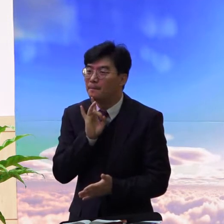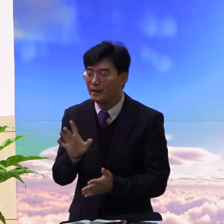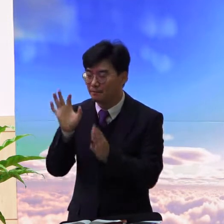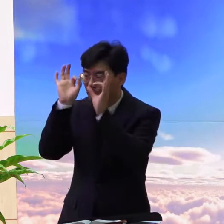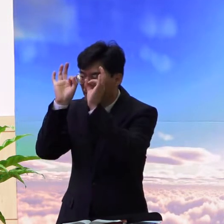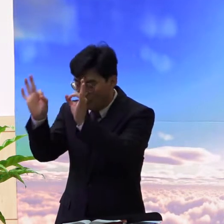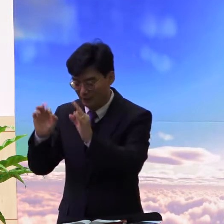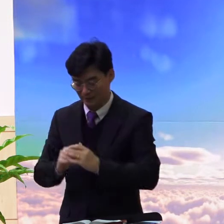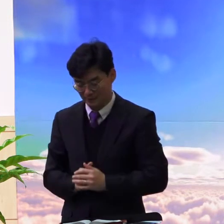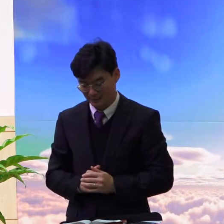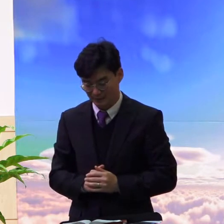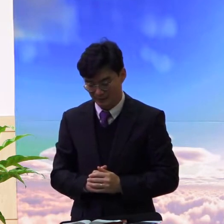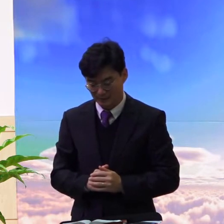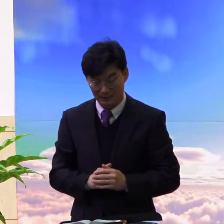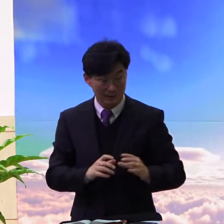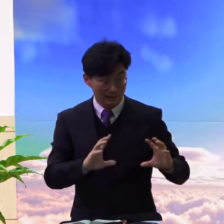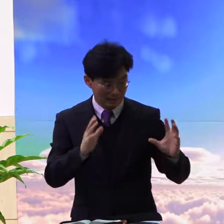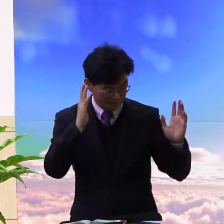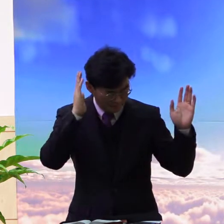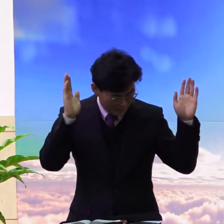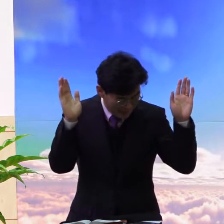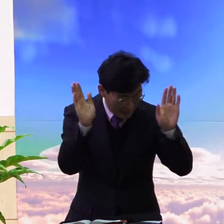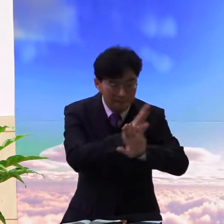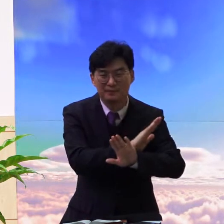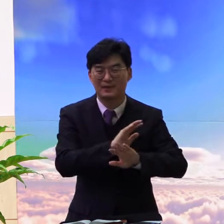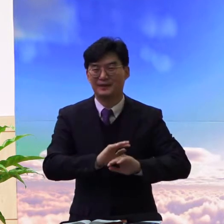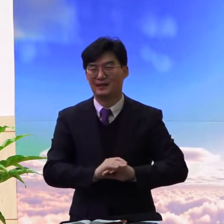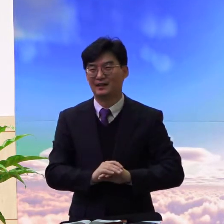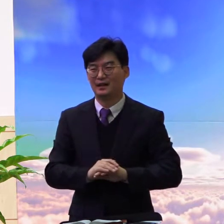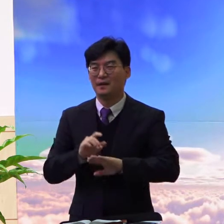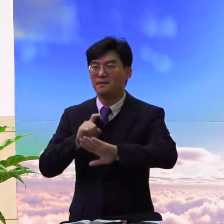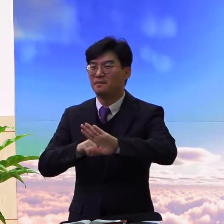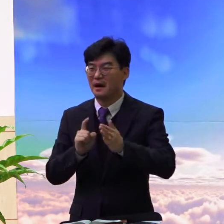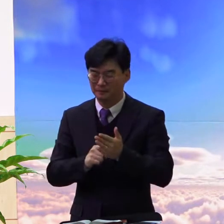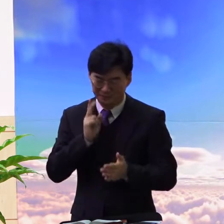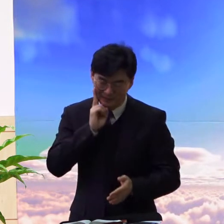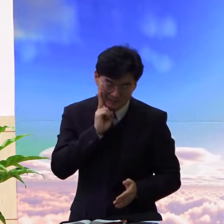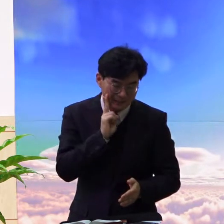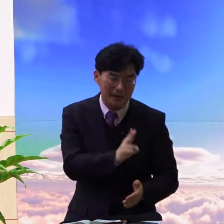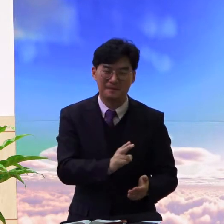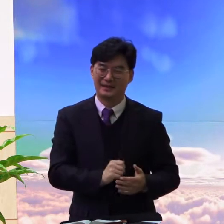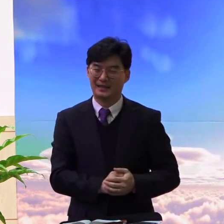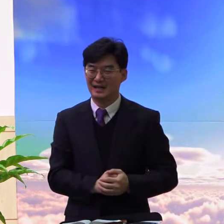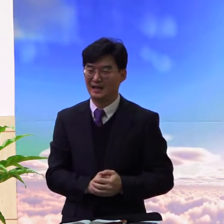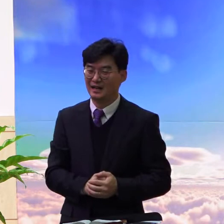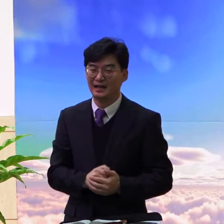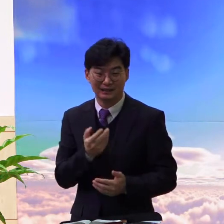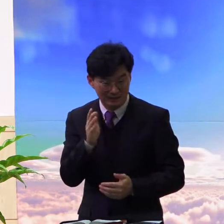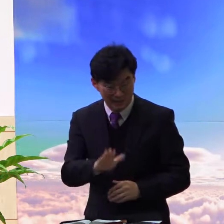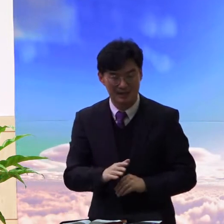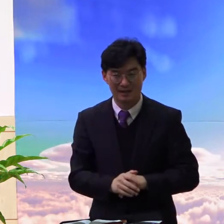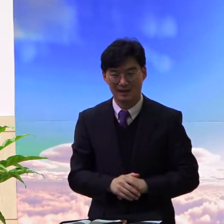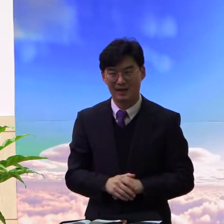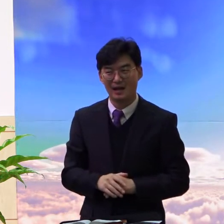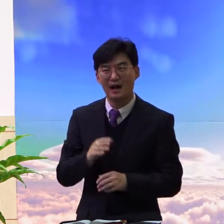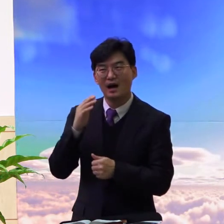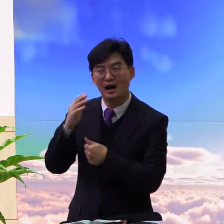암흑에 덮인 것 같아서 심령이 속에서 상하고 마음이 참담했지만 이 위기에서